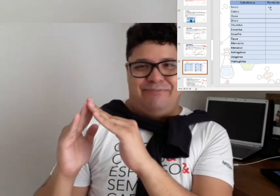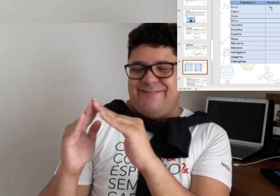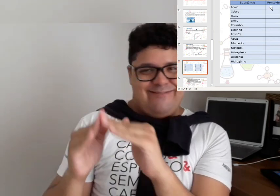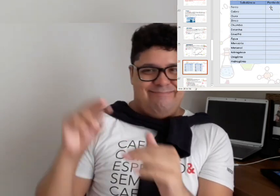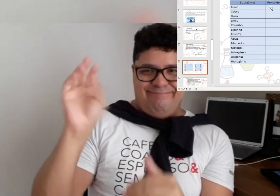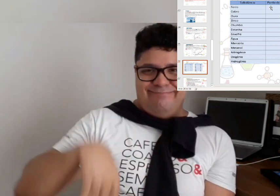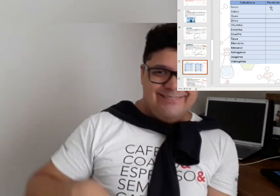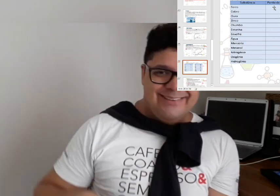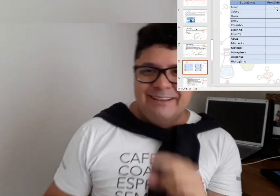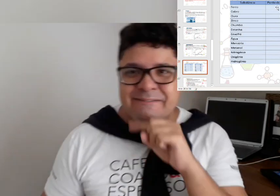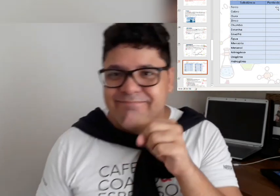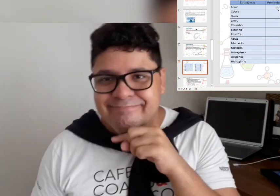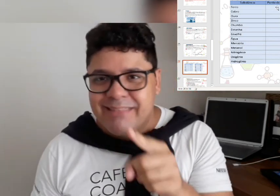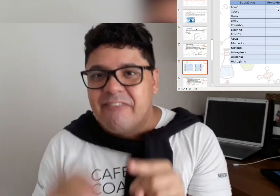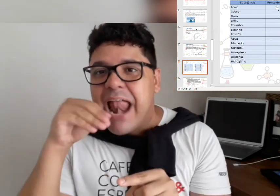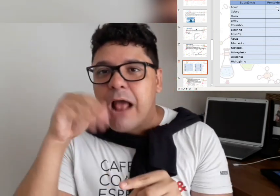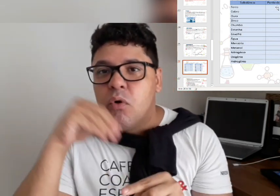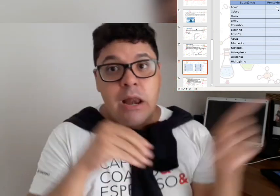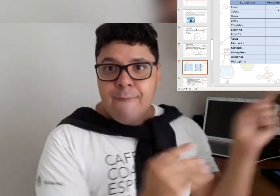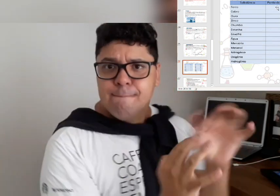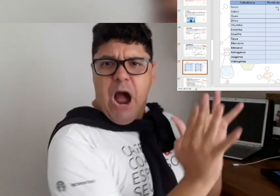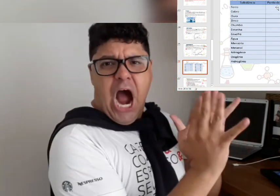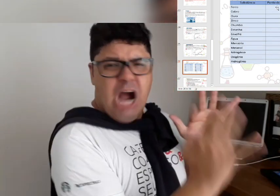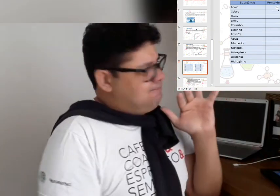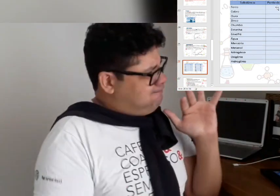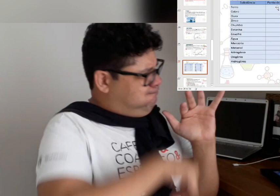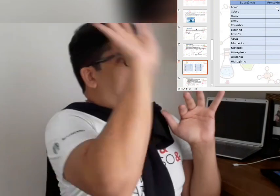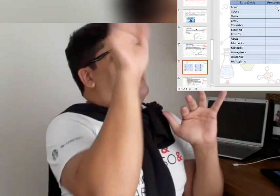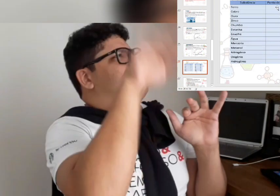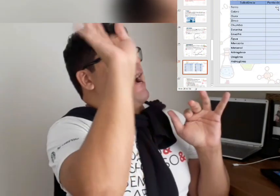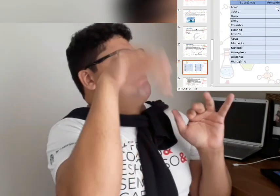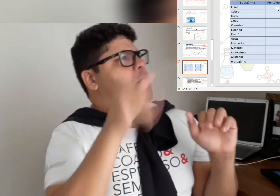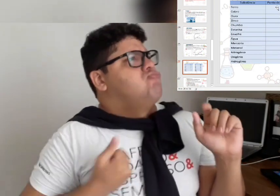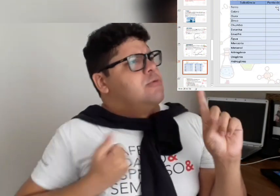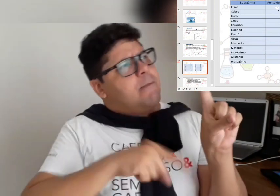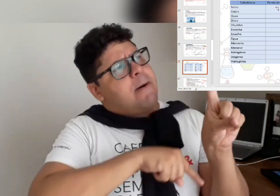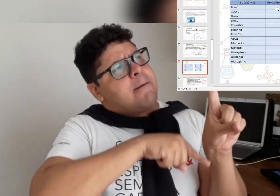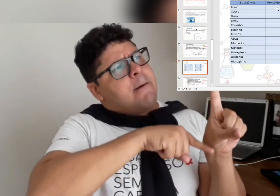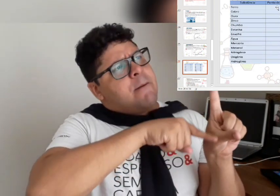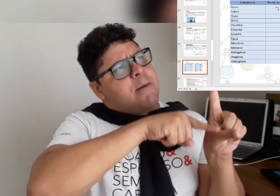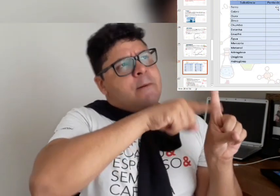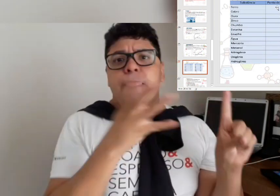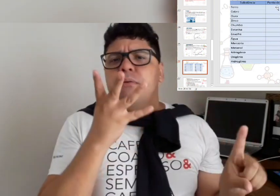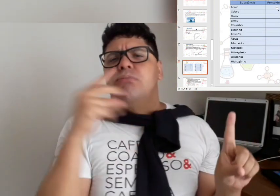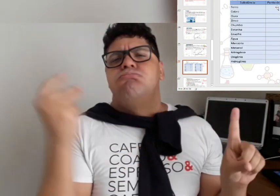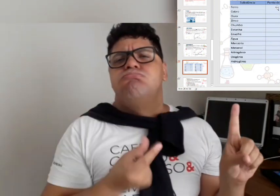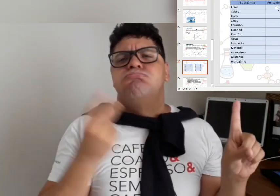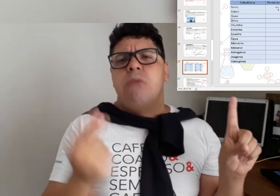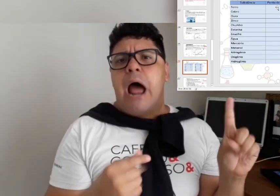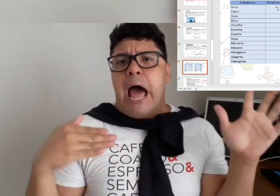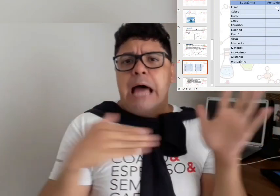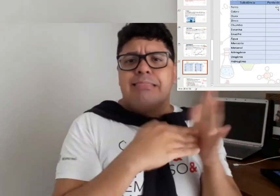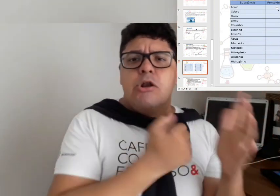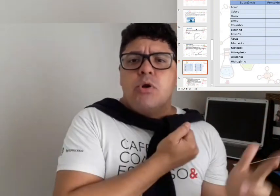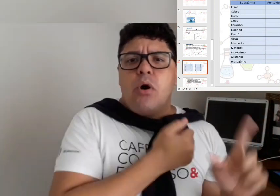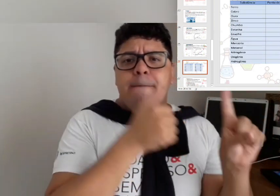graus. Essa barra de ferro vai estar no estado sólido. Ela só vai começar a derreter, só vai começar a